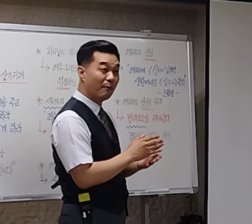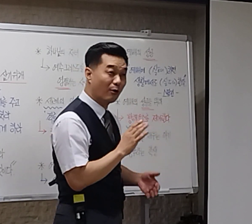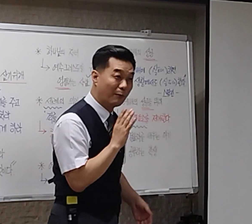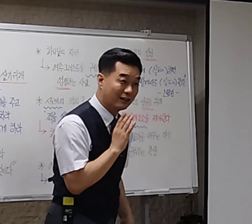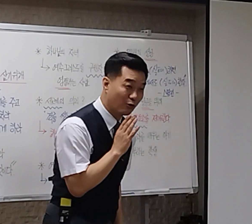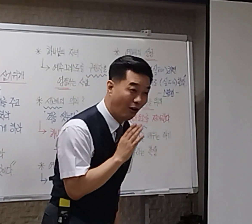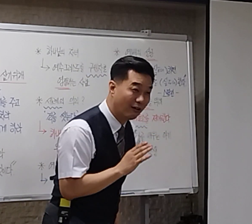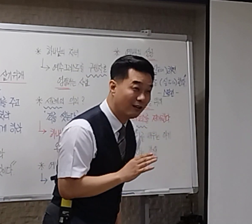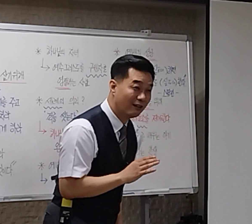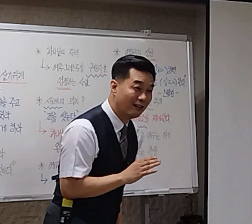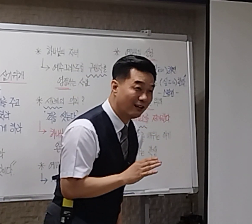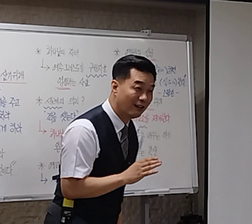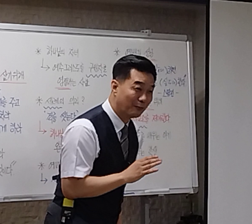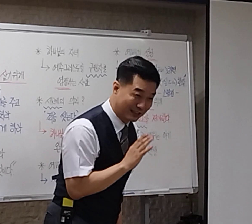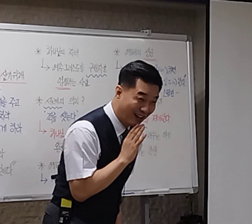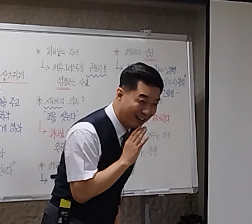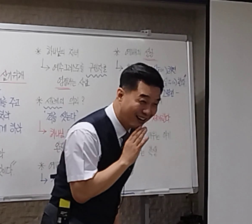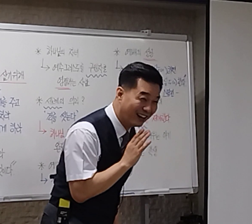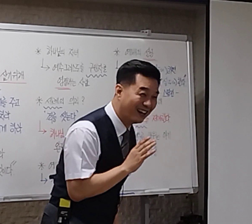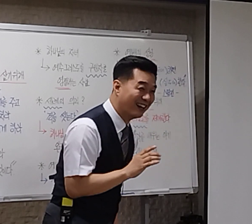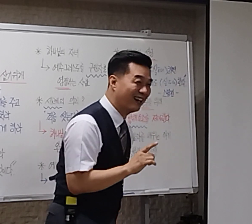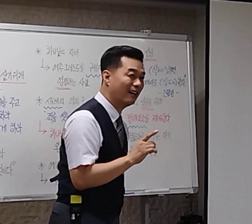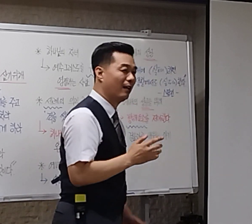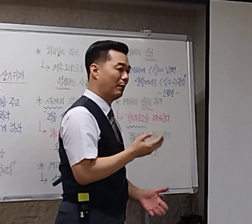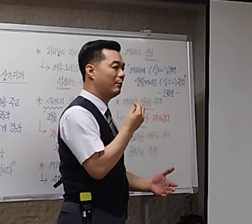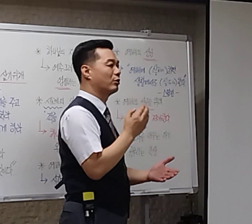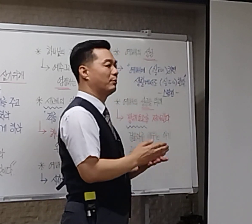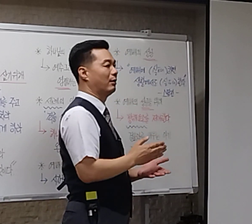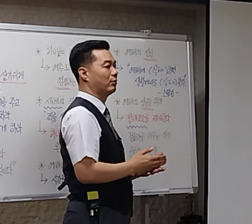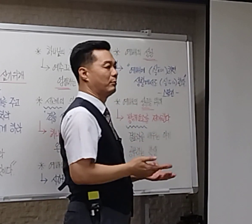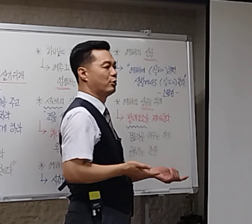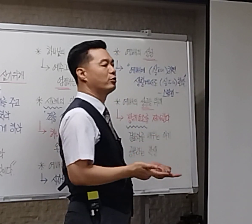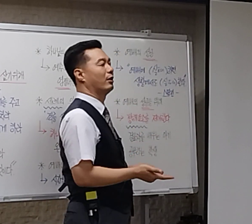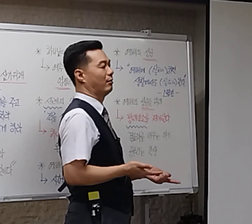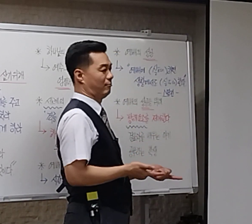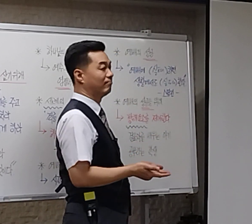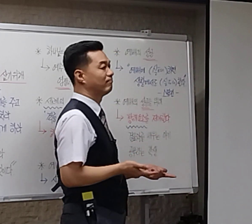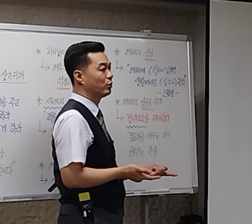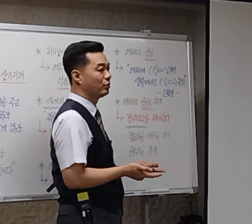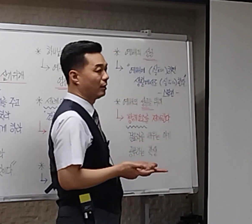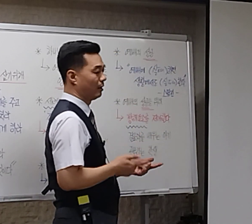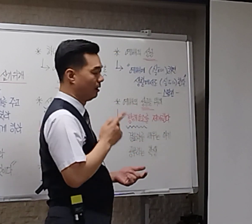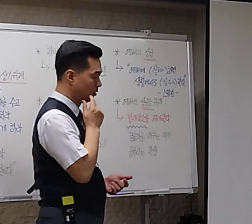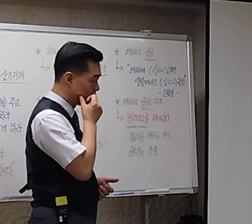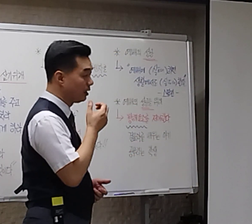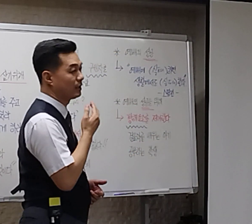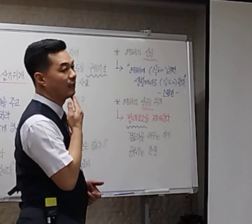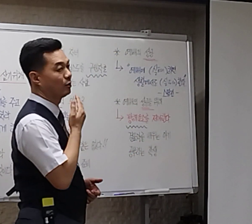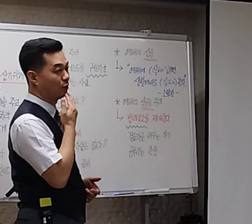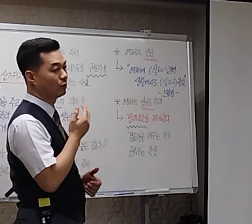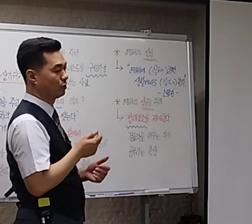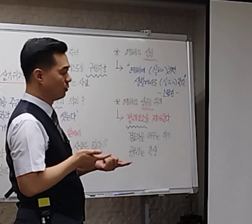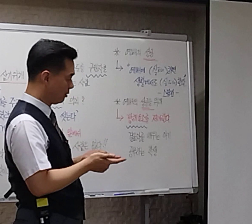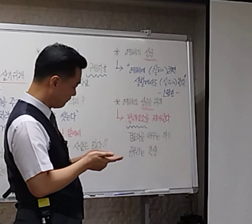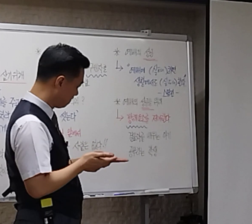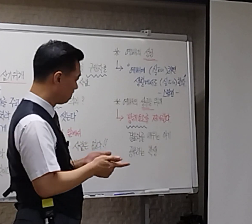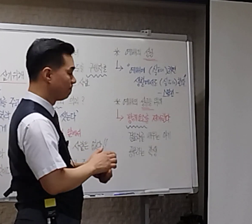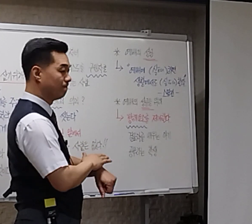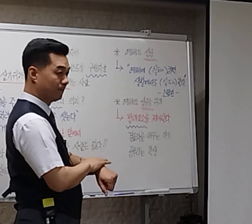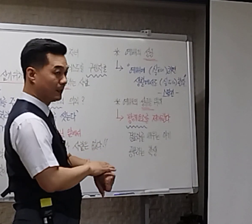뭐가 맞다고요? 맞아? 많이 먹지 마세요. 그러면 조절해. 졸리지 않도록 조절.